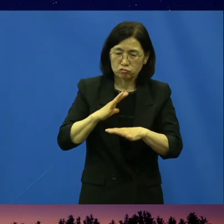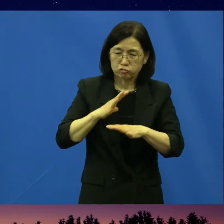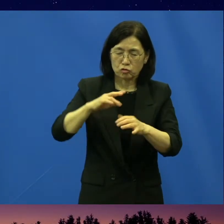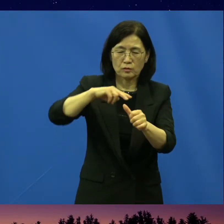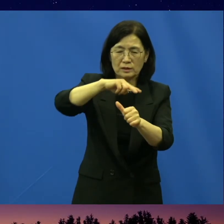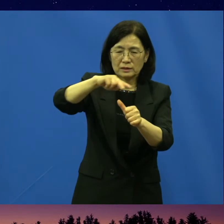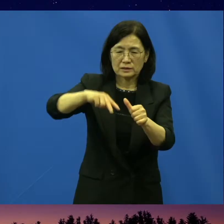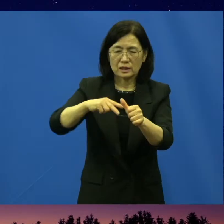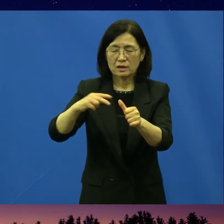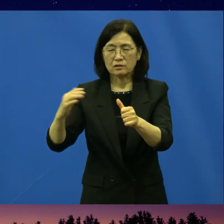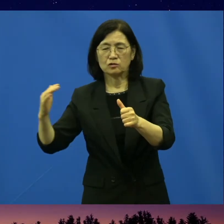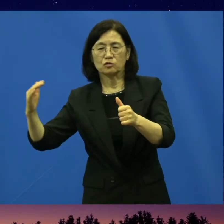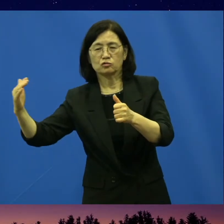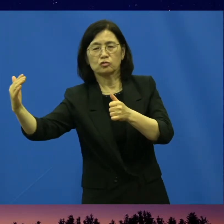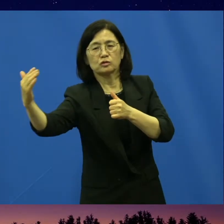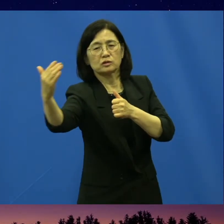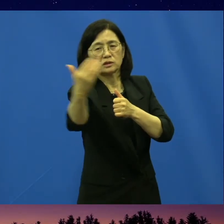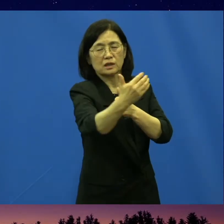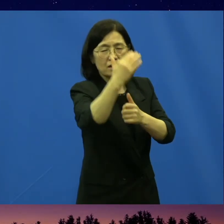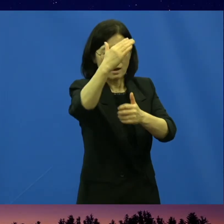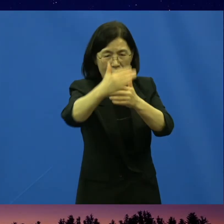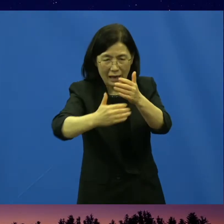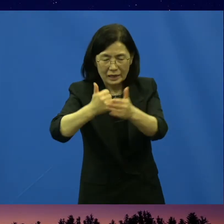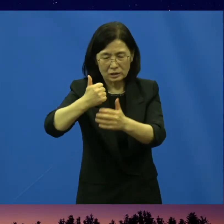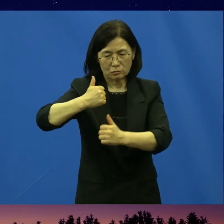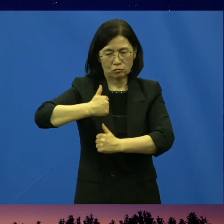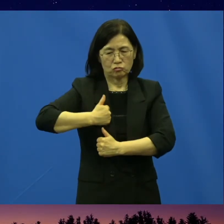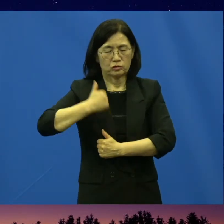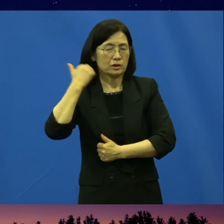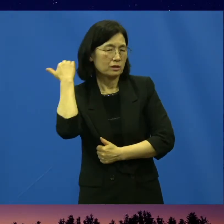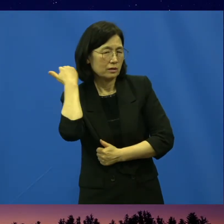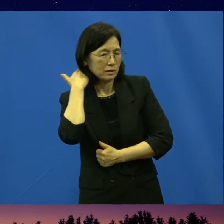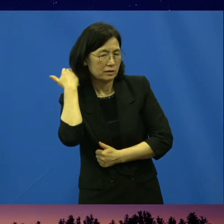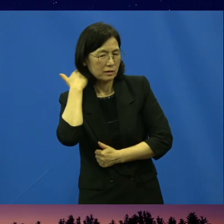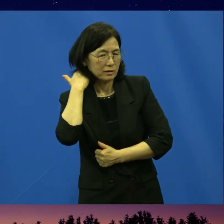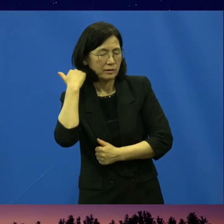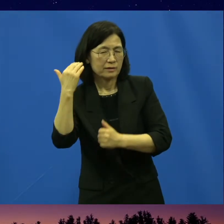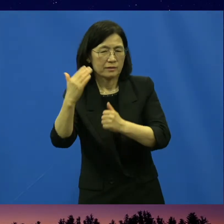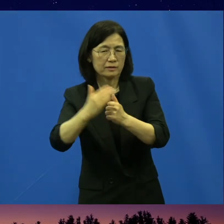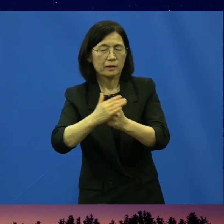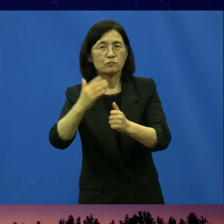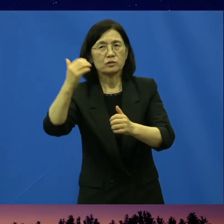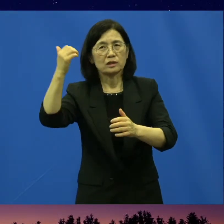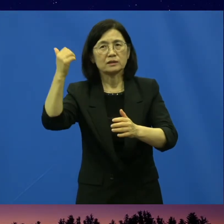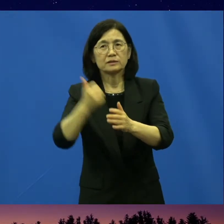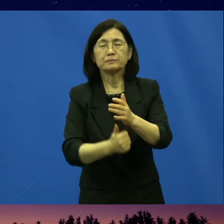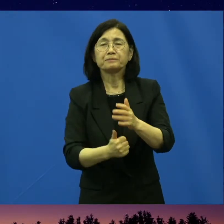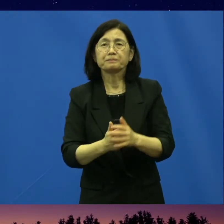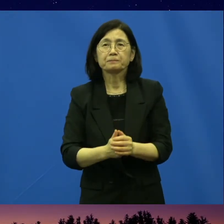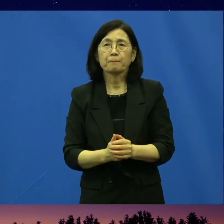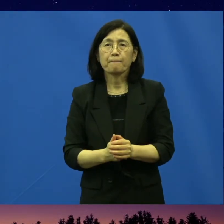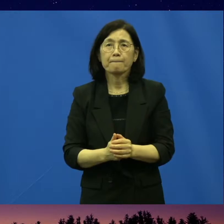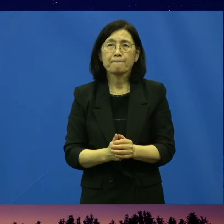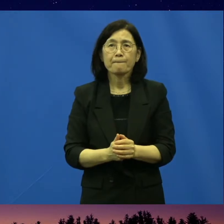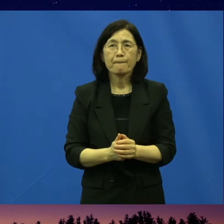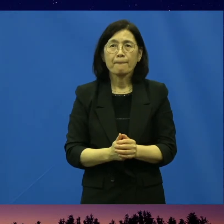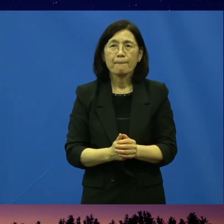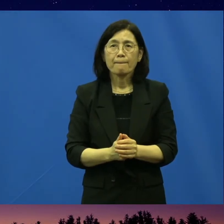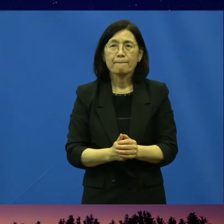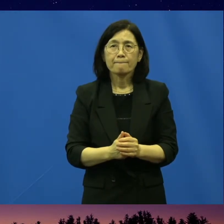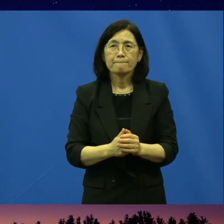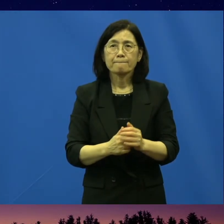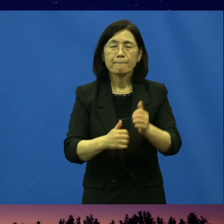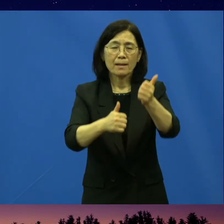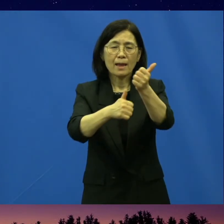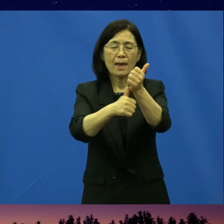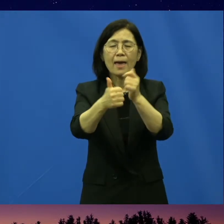성도 여러분, 두려움은 현실 파악에 실패하게 만드는 거예요. 지금 엘리사의 상황은